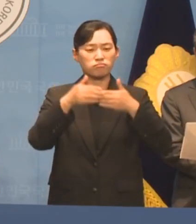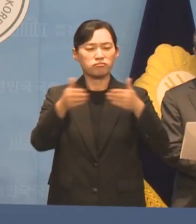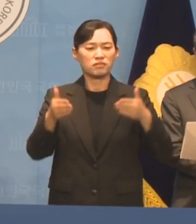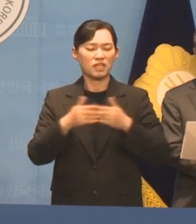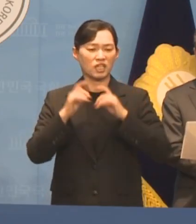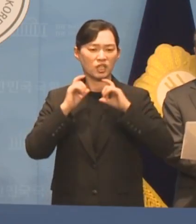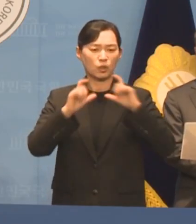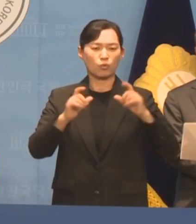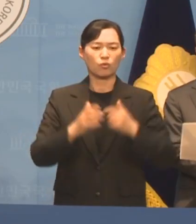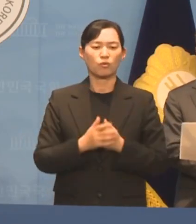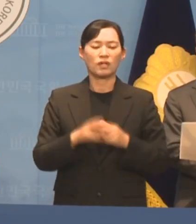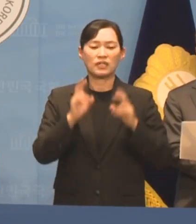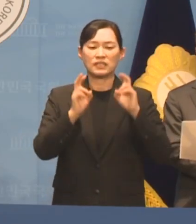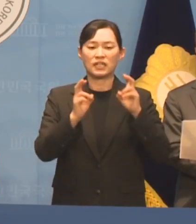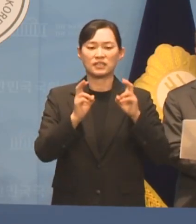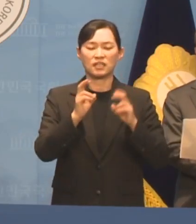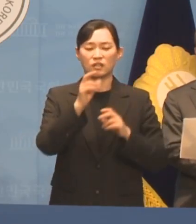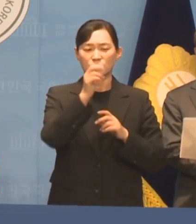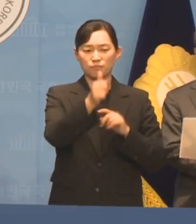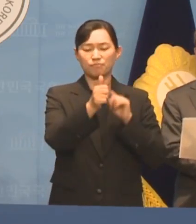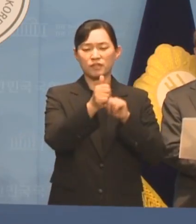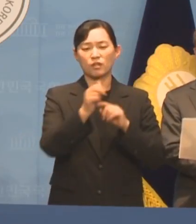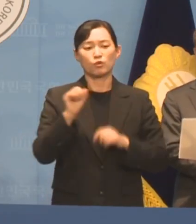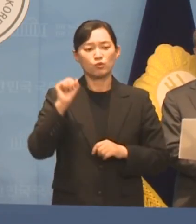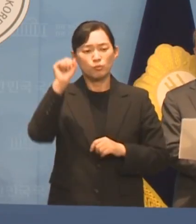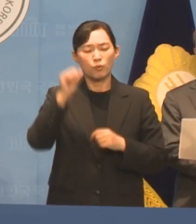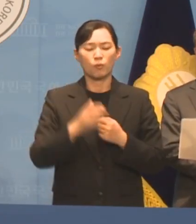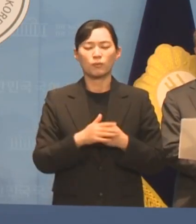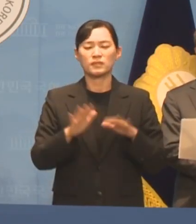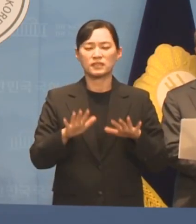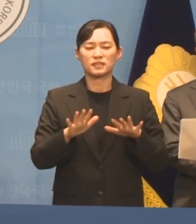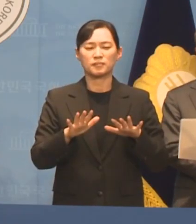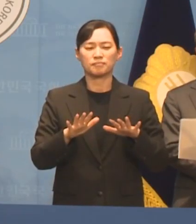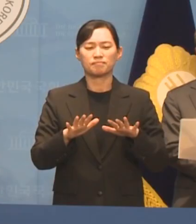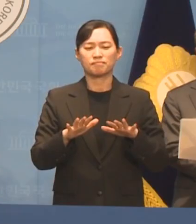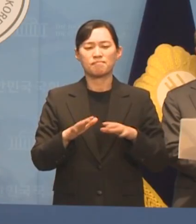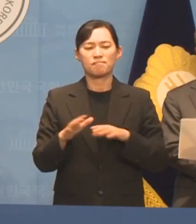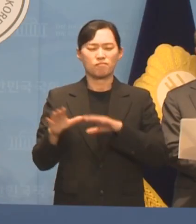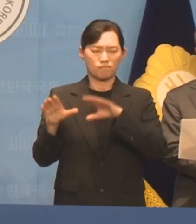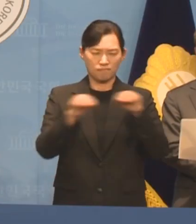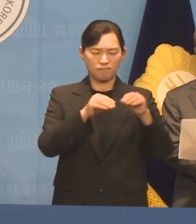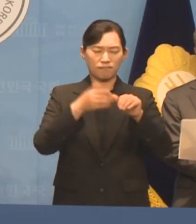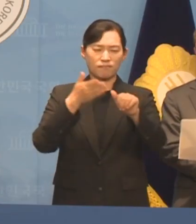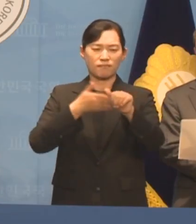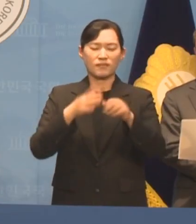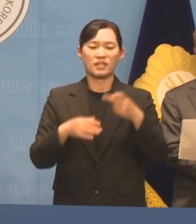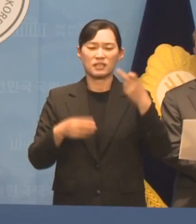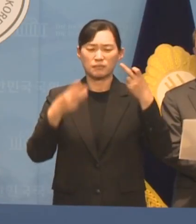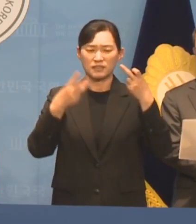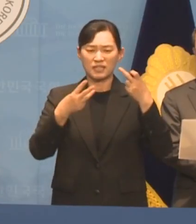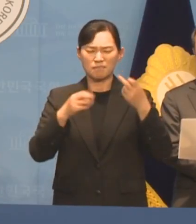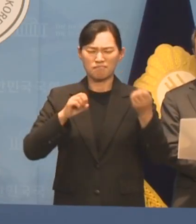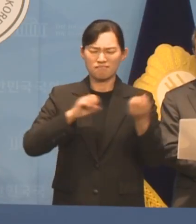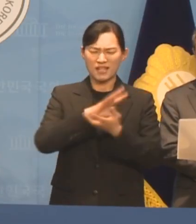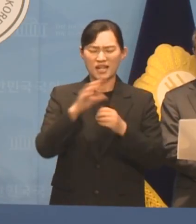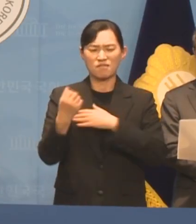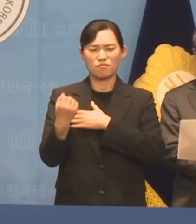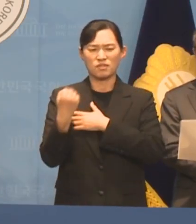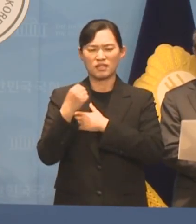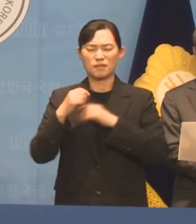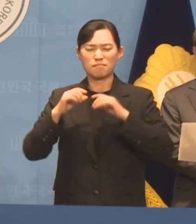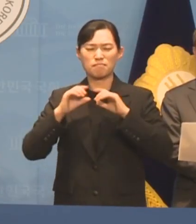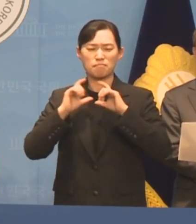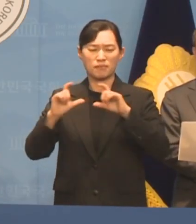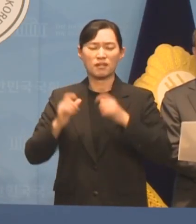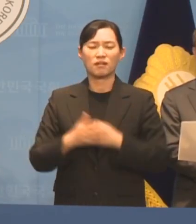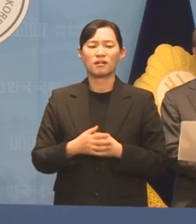한국관광공사 사장 후보 제청을 포함한 인사 절차를 즉각 중단하십시오. 12.3 내란 정권에 촉구합니다.